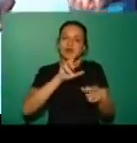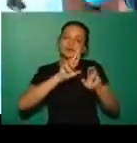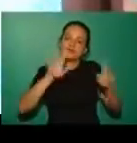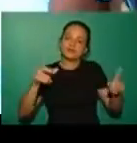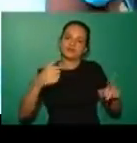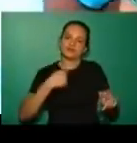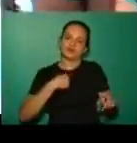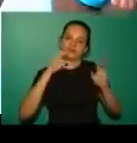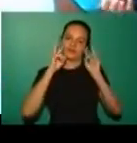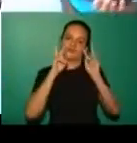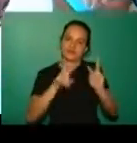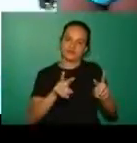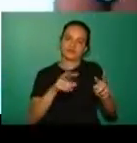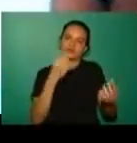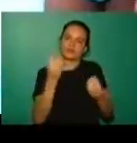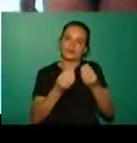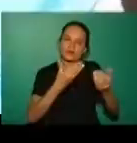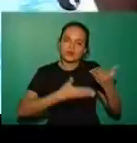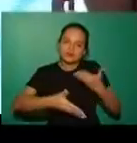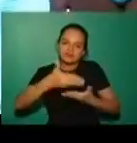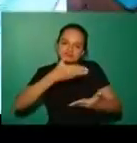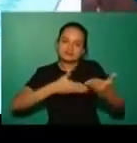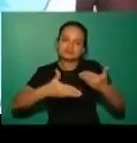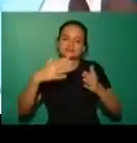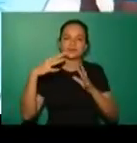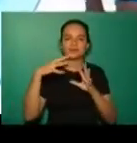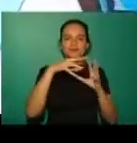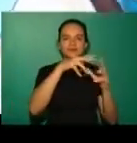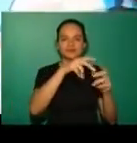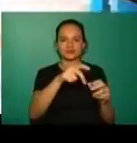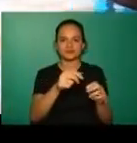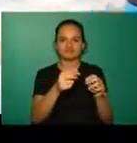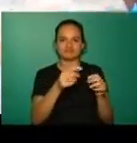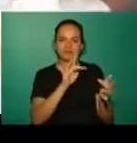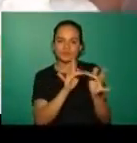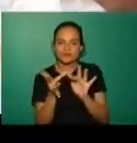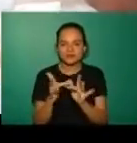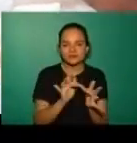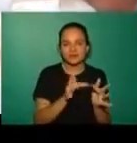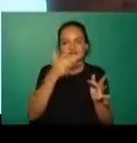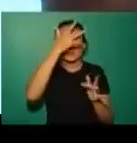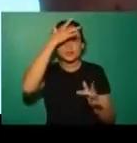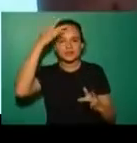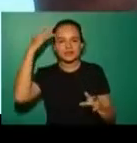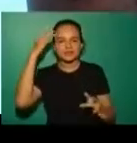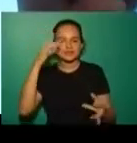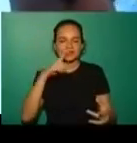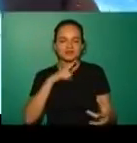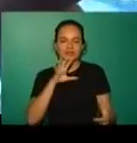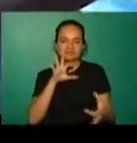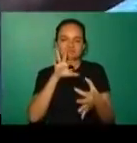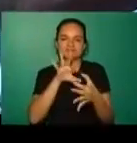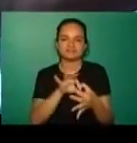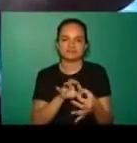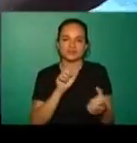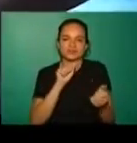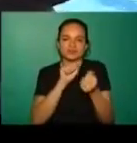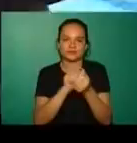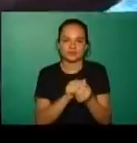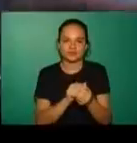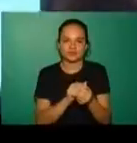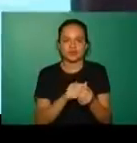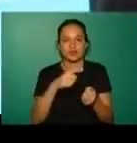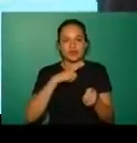vejo, né? De que forma que eles vão interagir com esse mundo, com as pessoas que o cercam. São pessoas